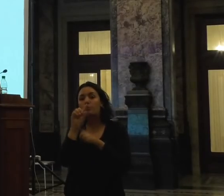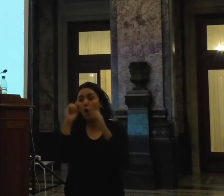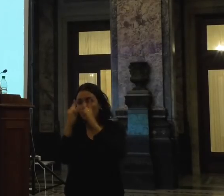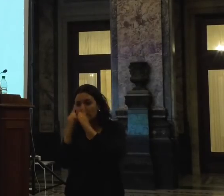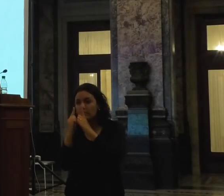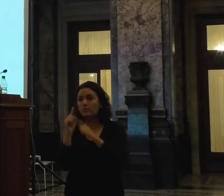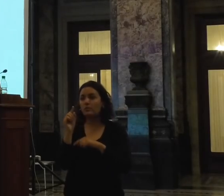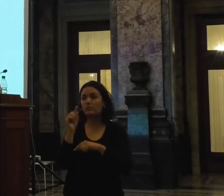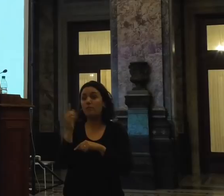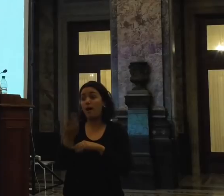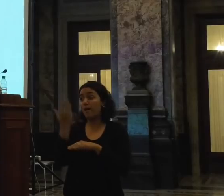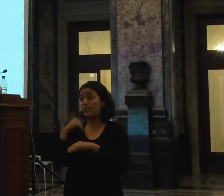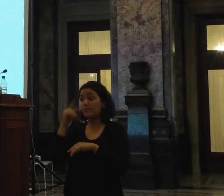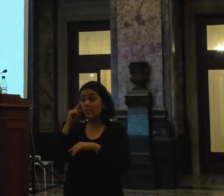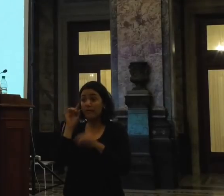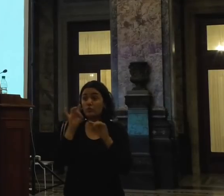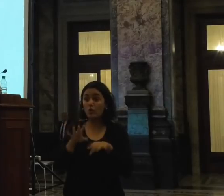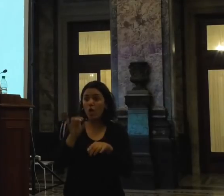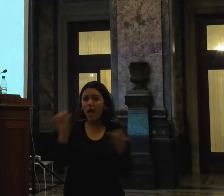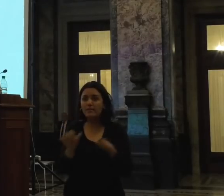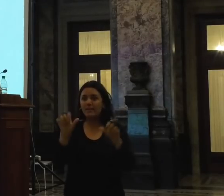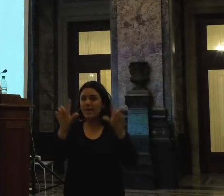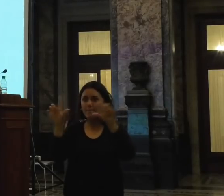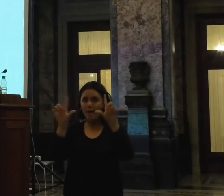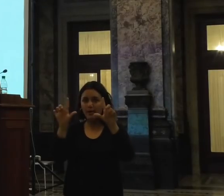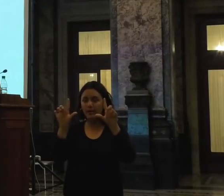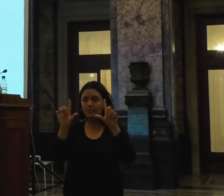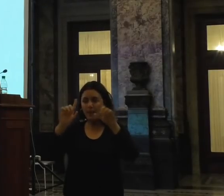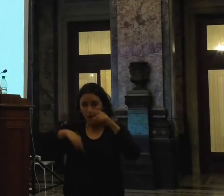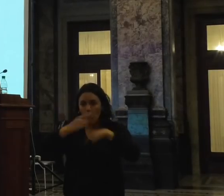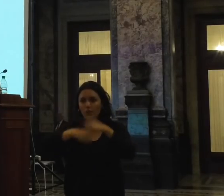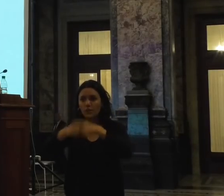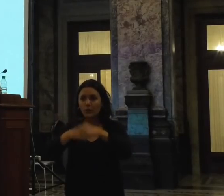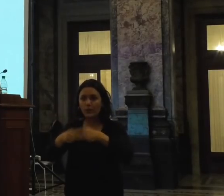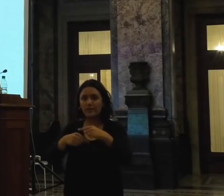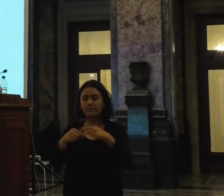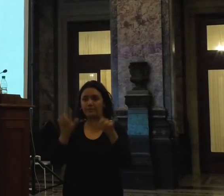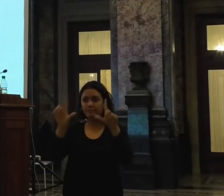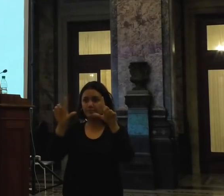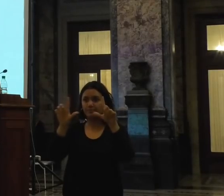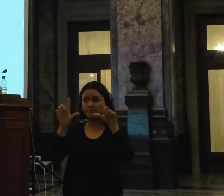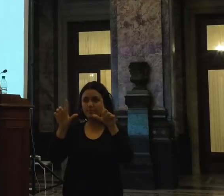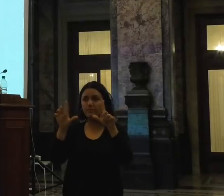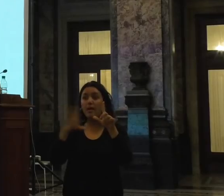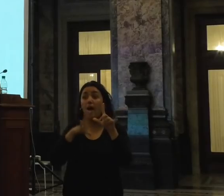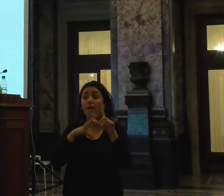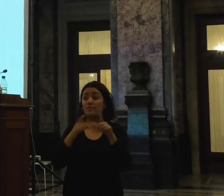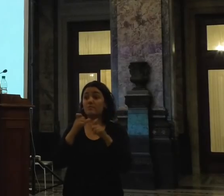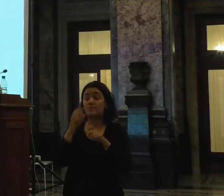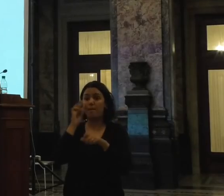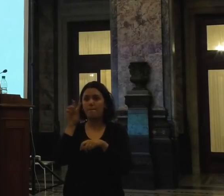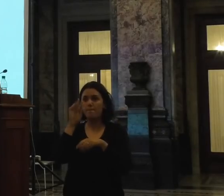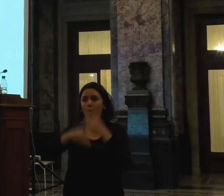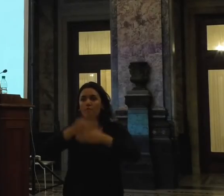creía que simplemente se hacían para que la imagen no desaparezca, porque necesita ver un movimiento ocular.